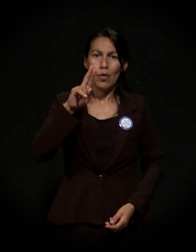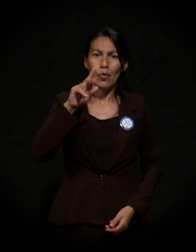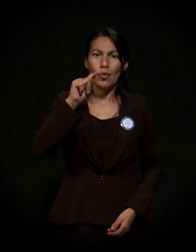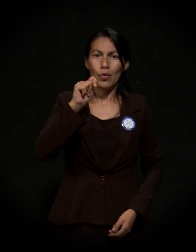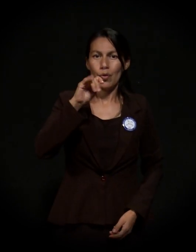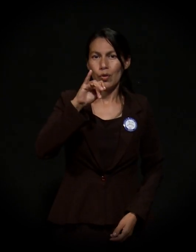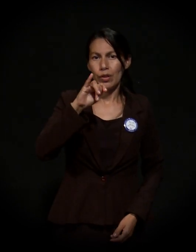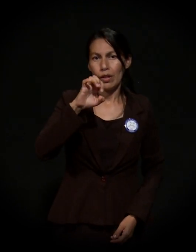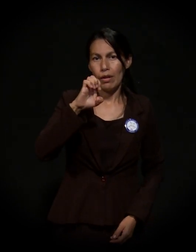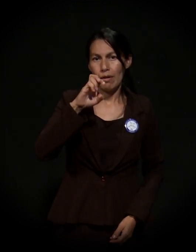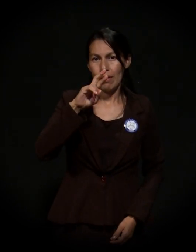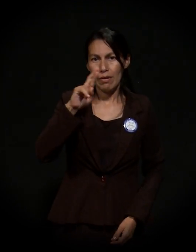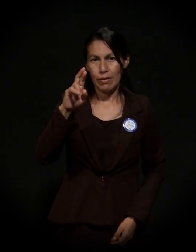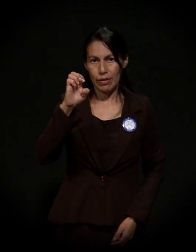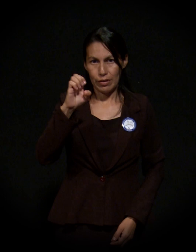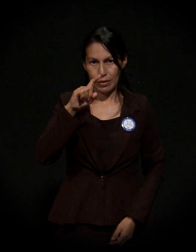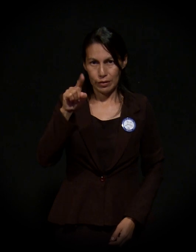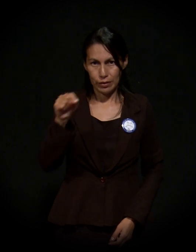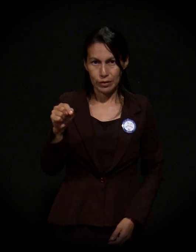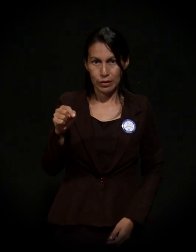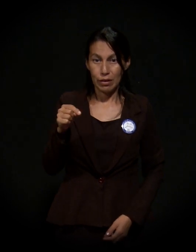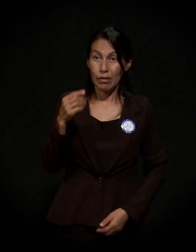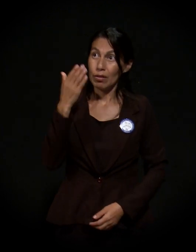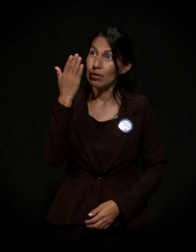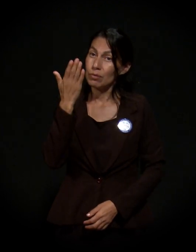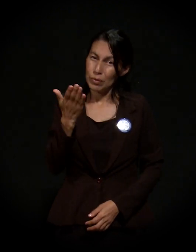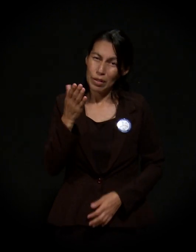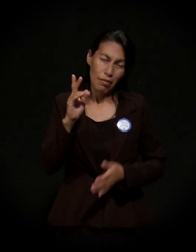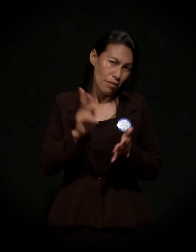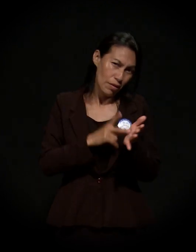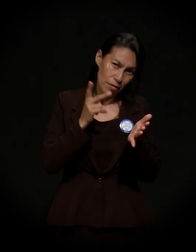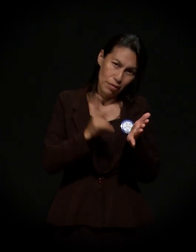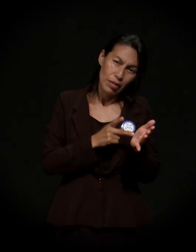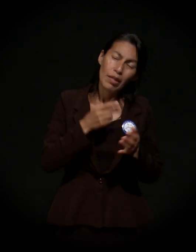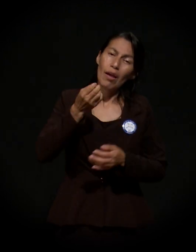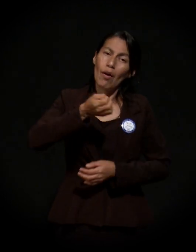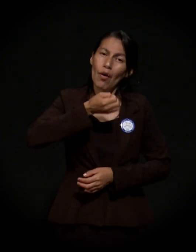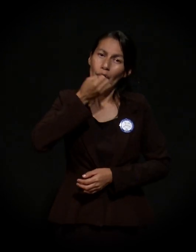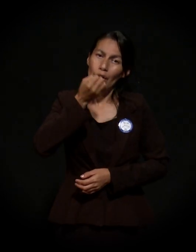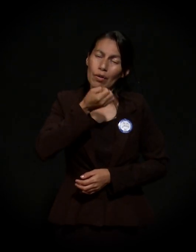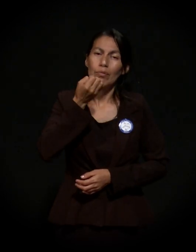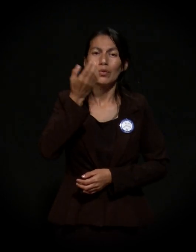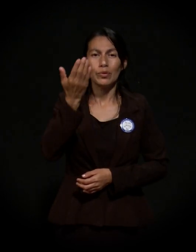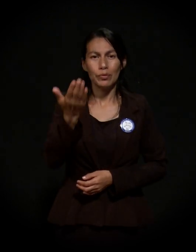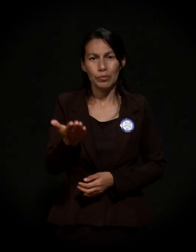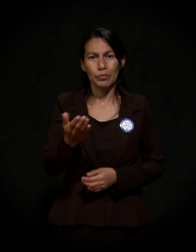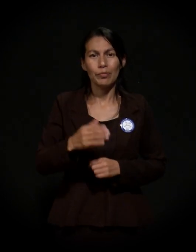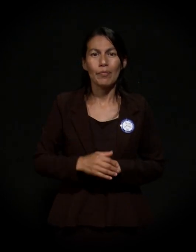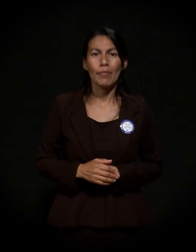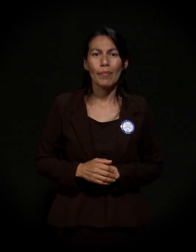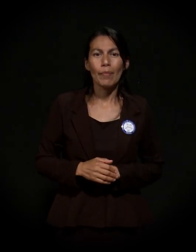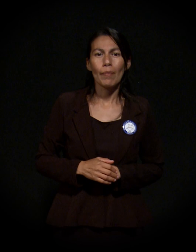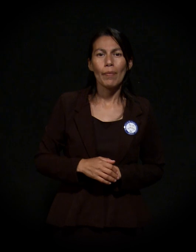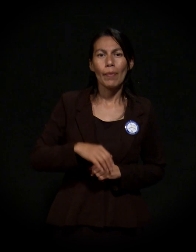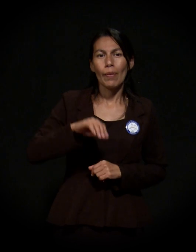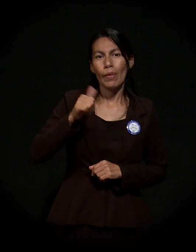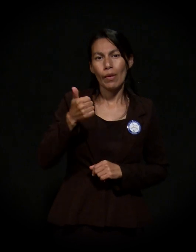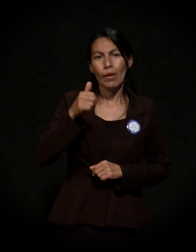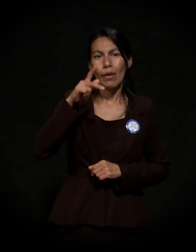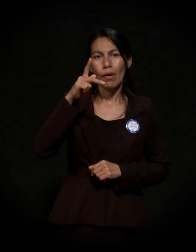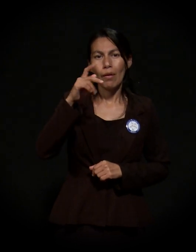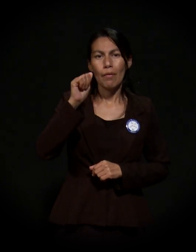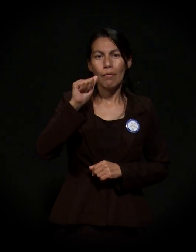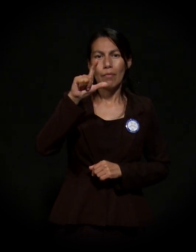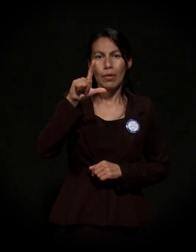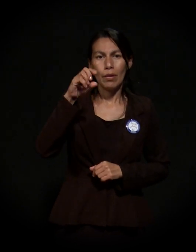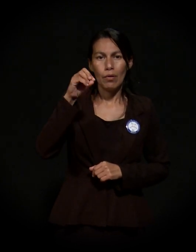quien nos han pedido varias veces para que oremos por ella.